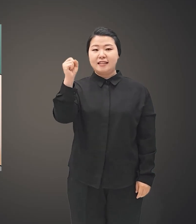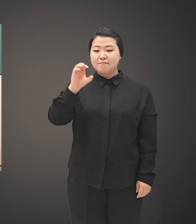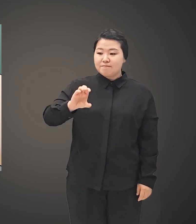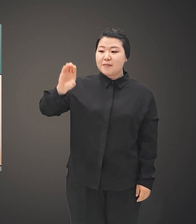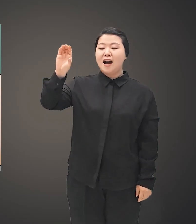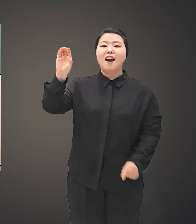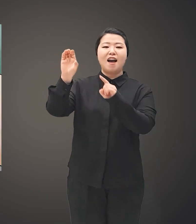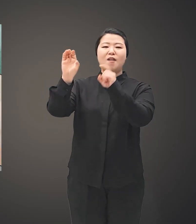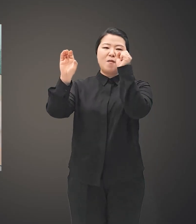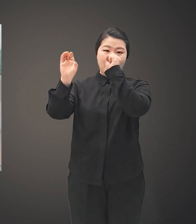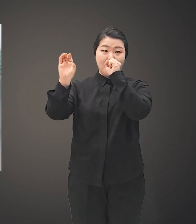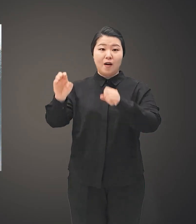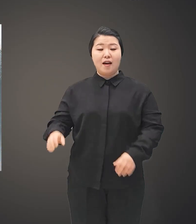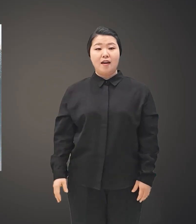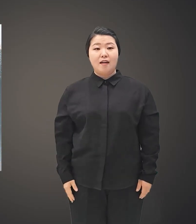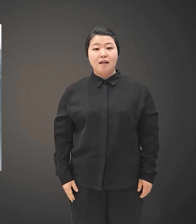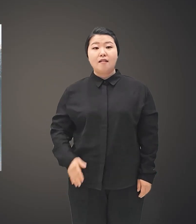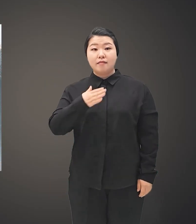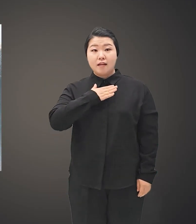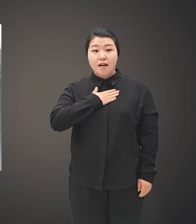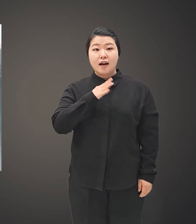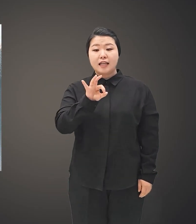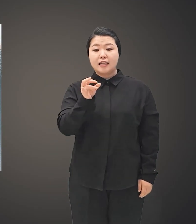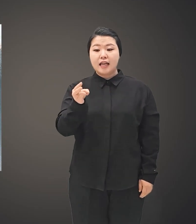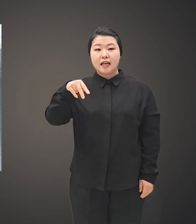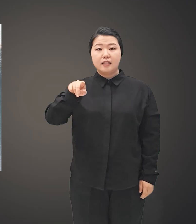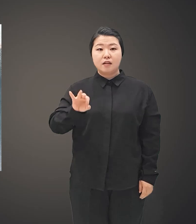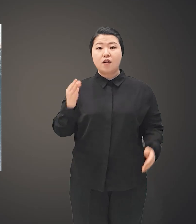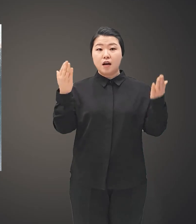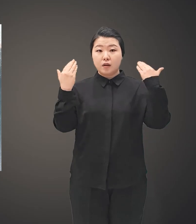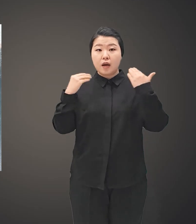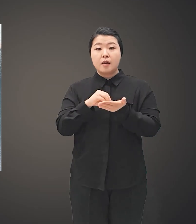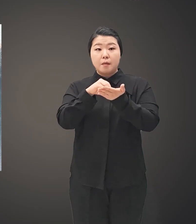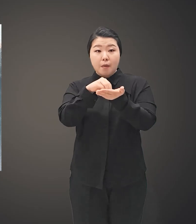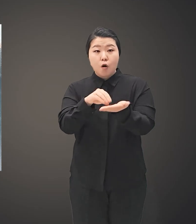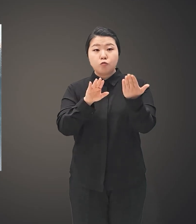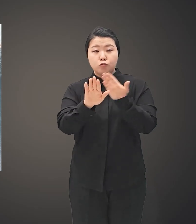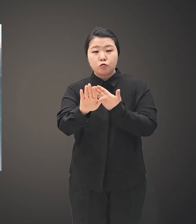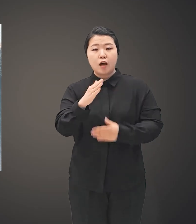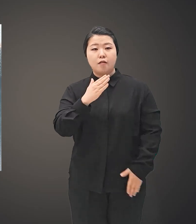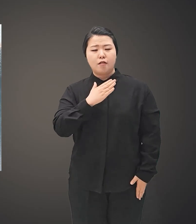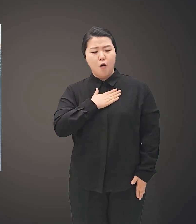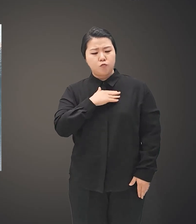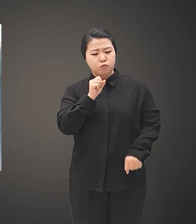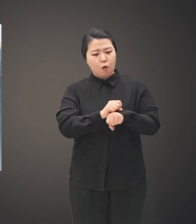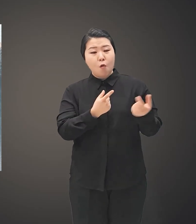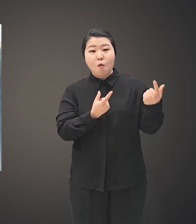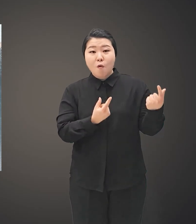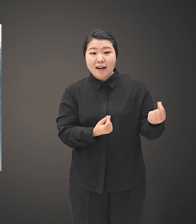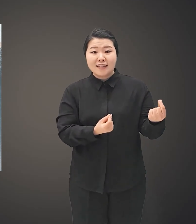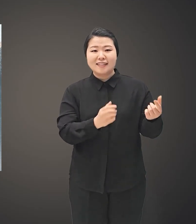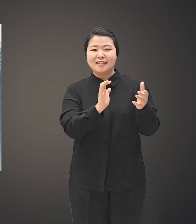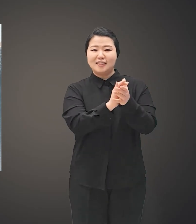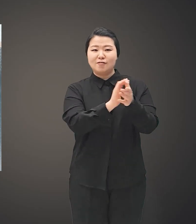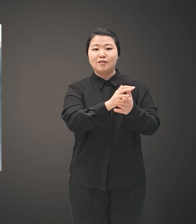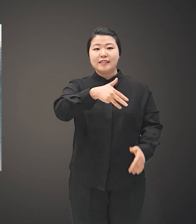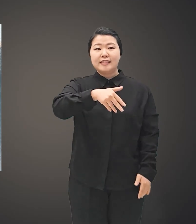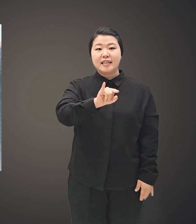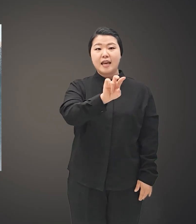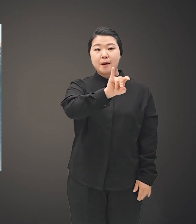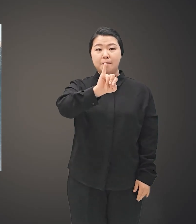것도 좋아해요. 예성학교에 입학하고 나서 저의 성향과 똑같은 채민이와 함께하는